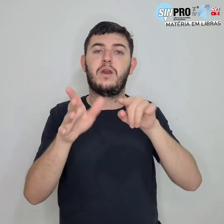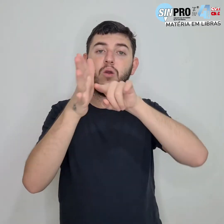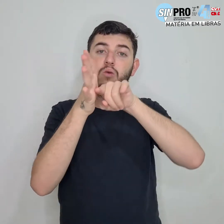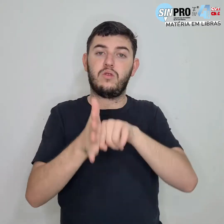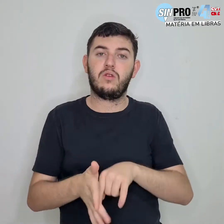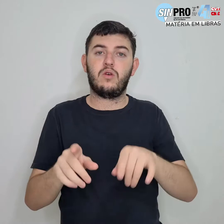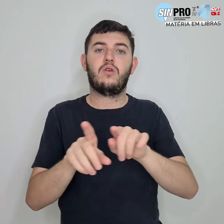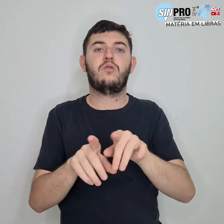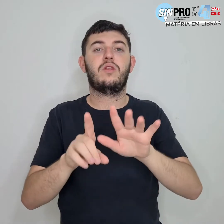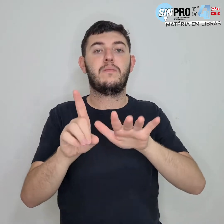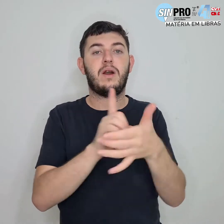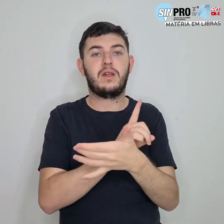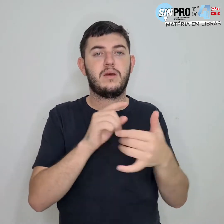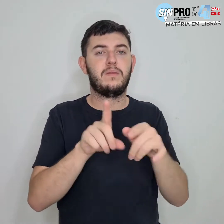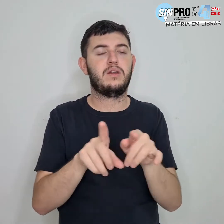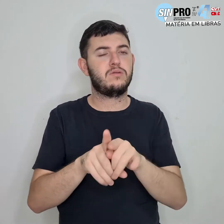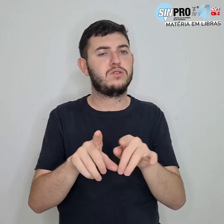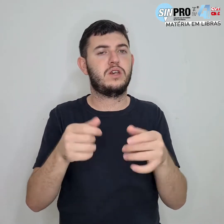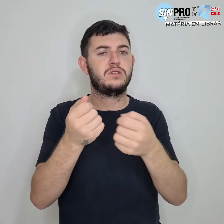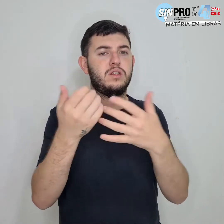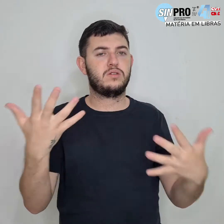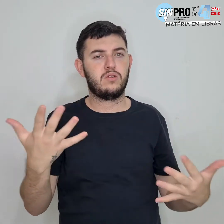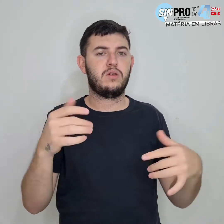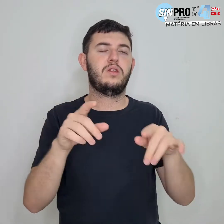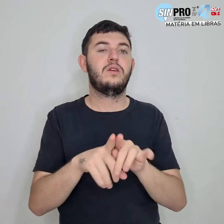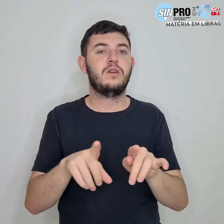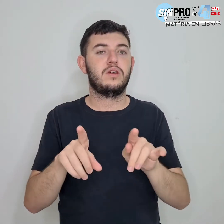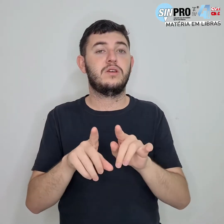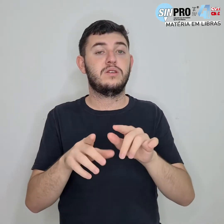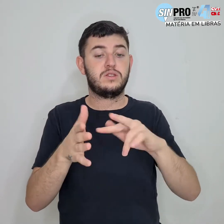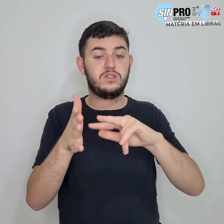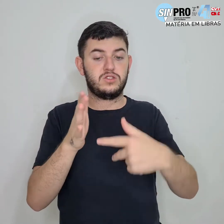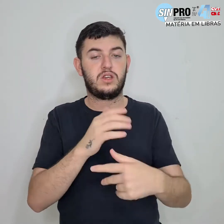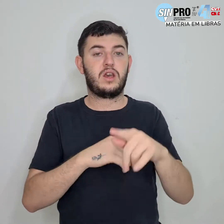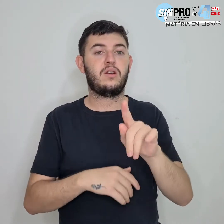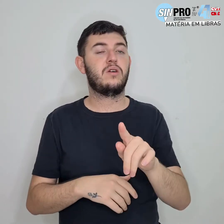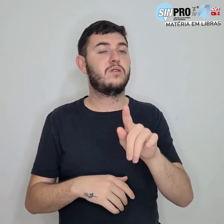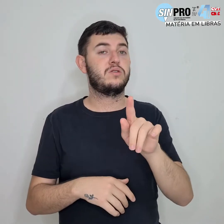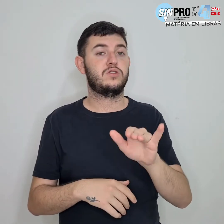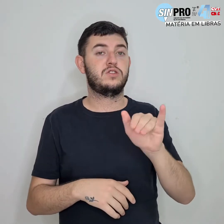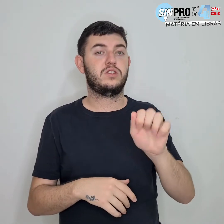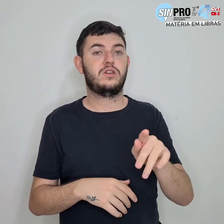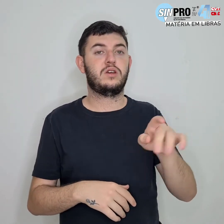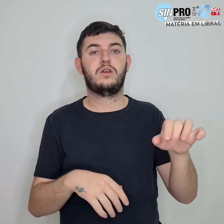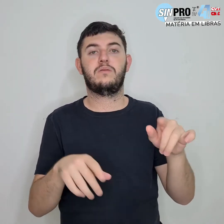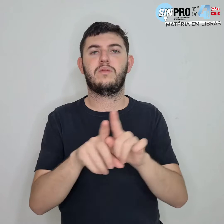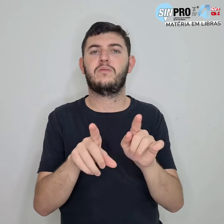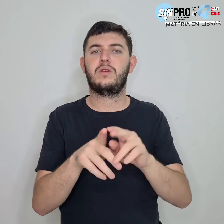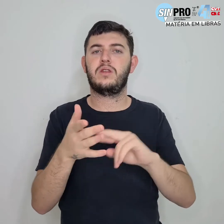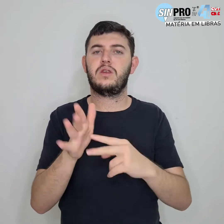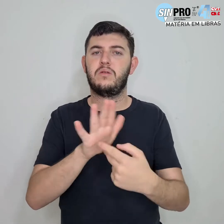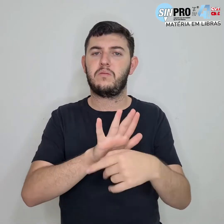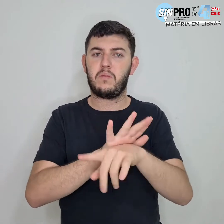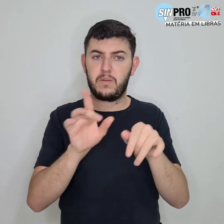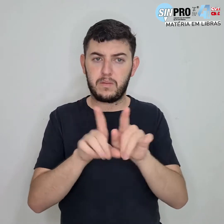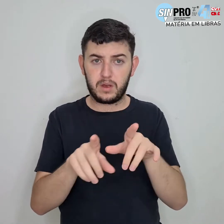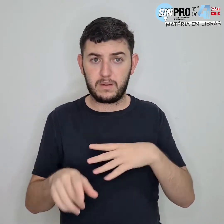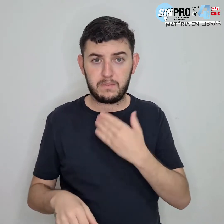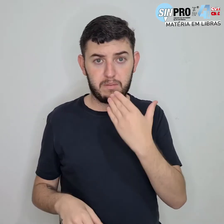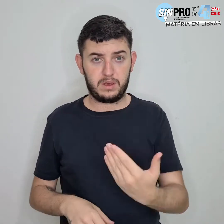Assessoria Parlamentar, DIAP. O problema não é existir um período de experiência para se confirmar a pessoa no cargo